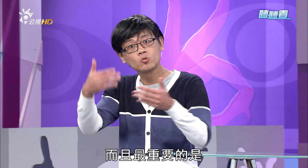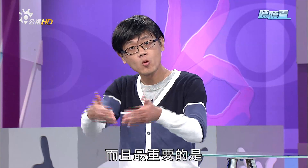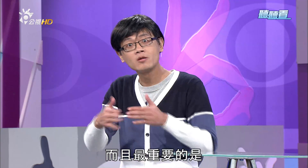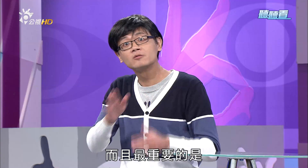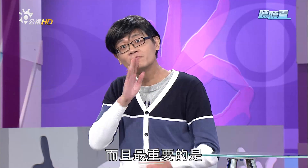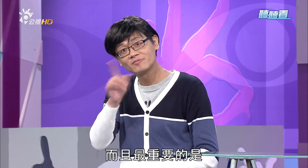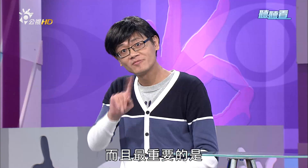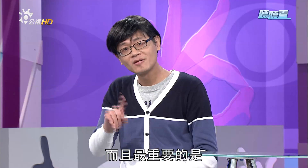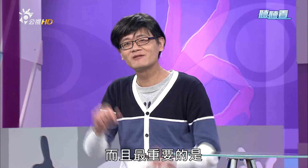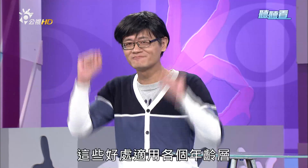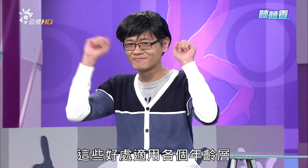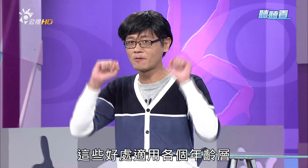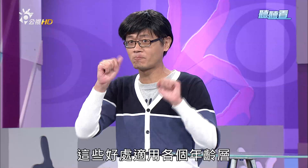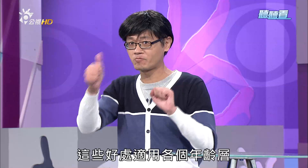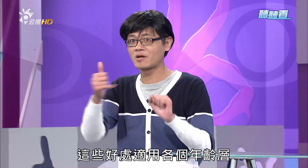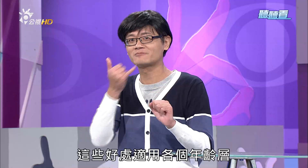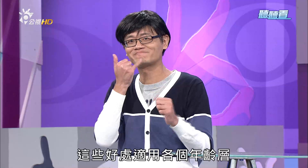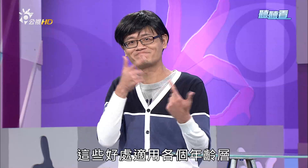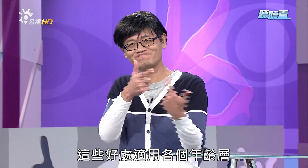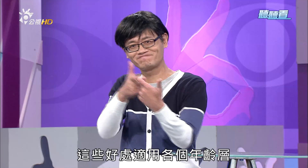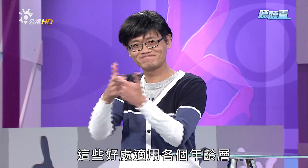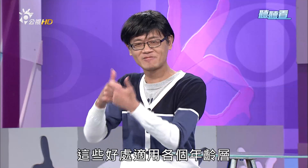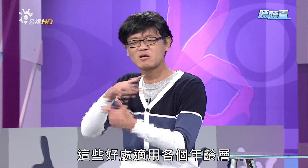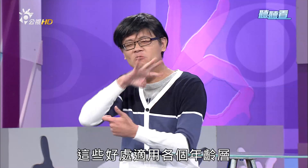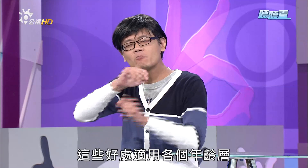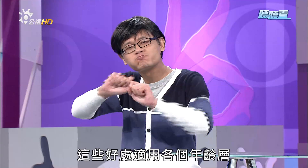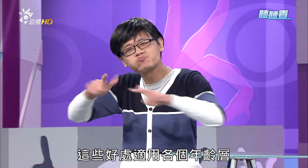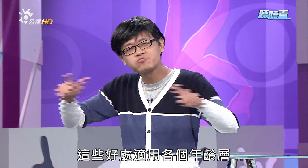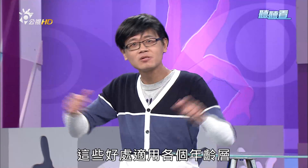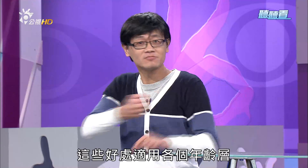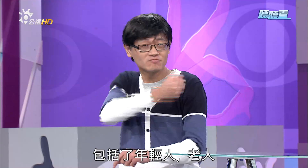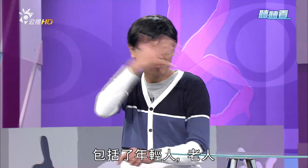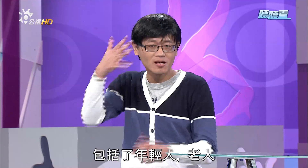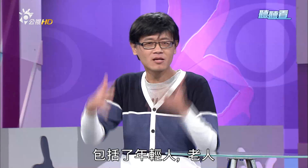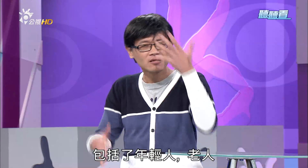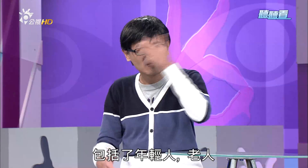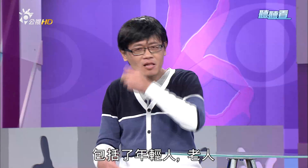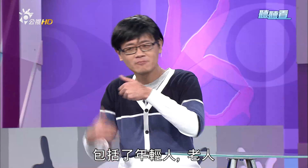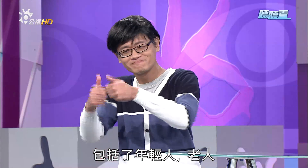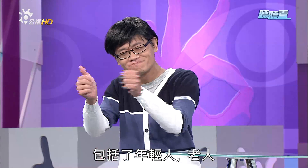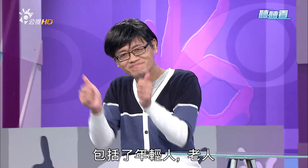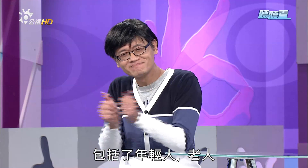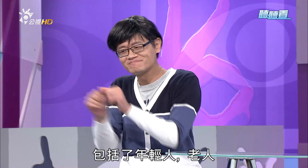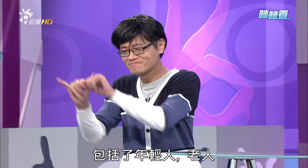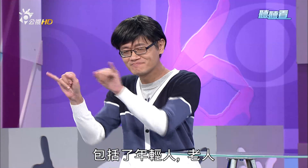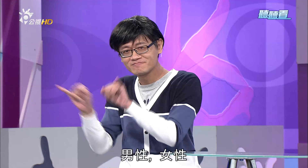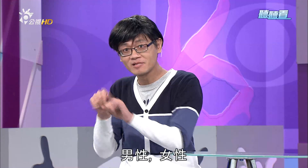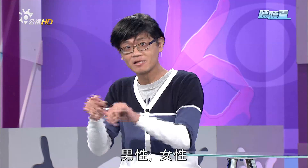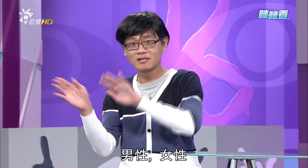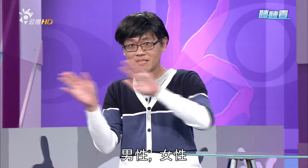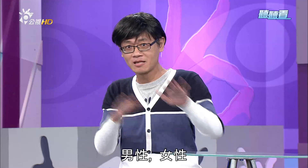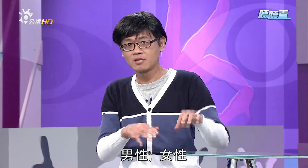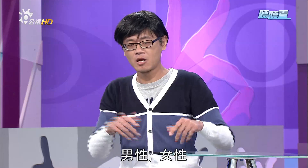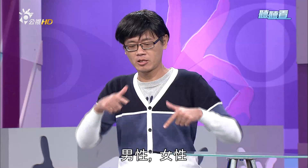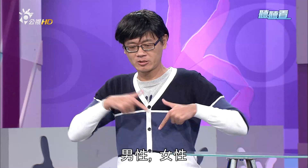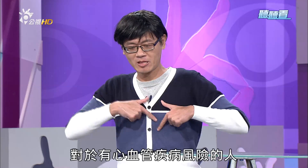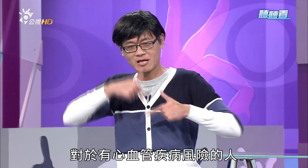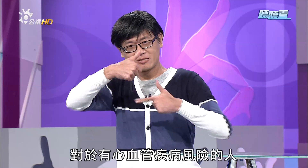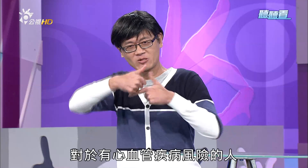重要的是啊。这些好处适用各个年龄层，包括了年轻人、老人、男性、女性，对于有心